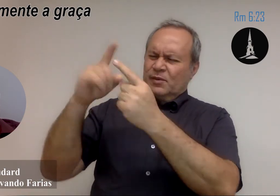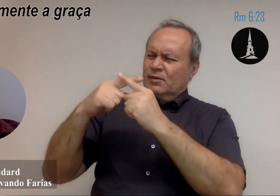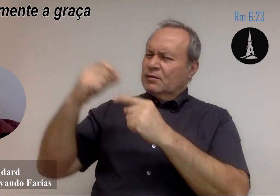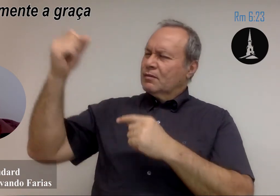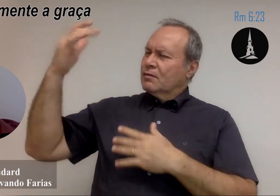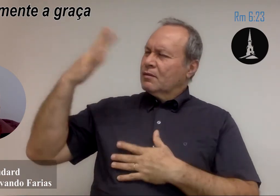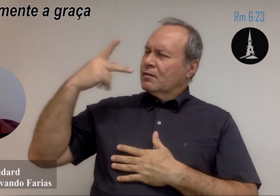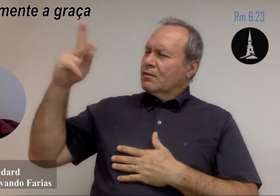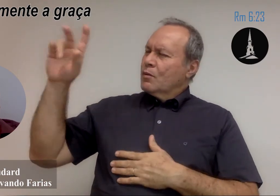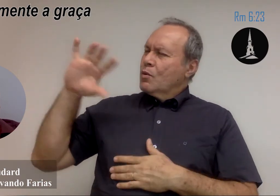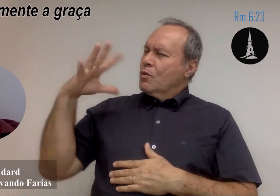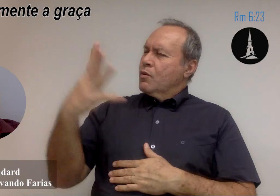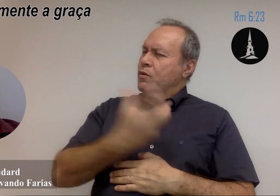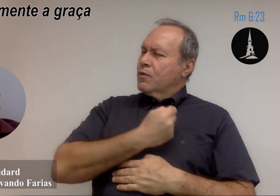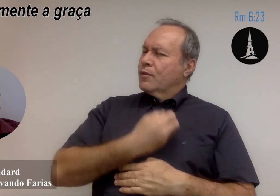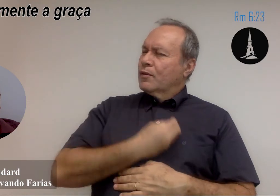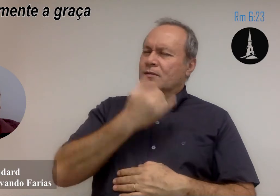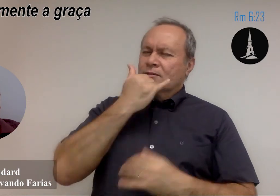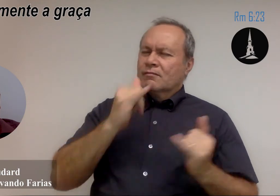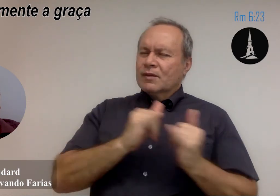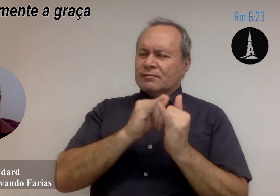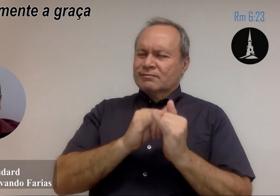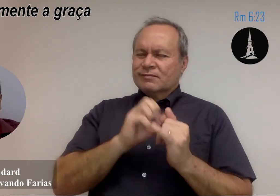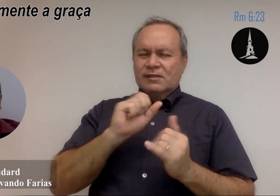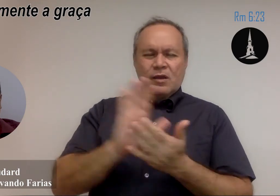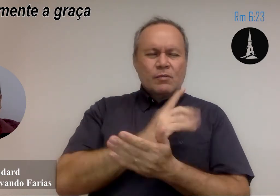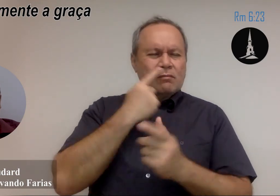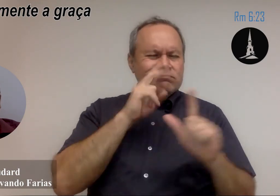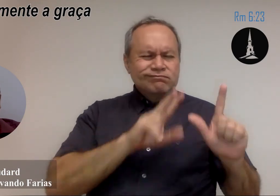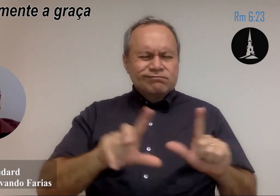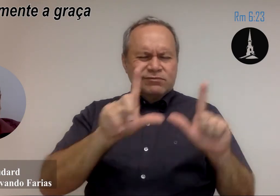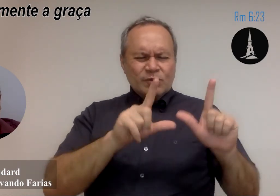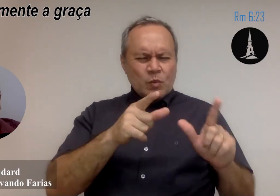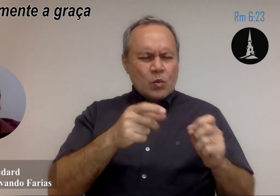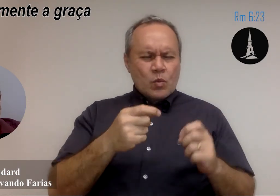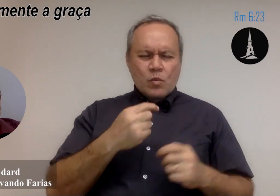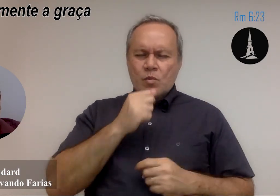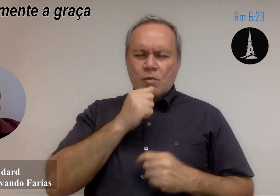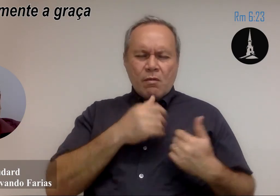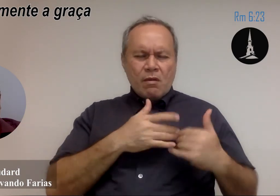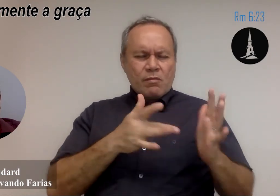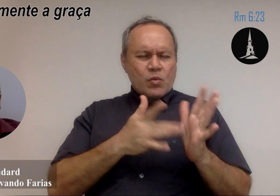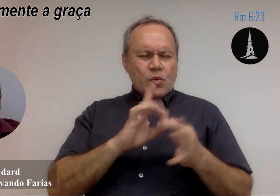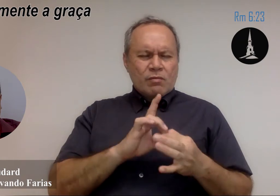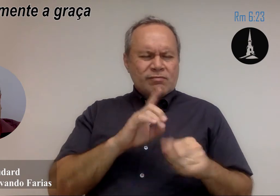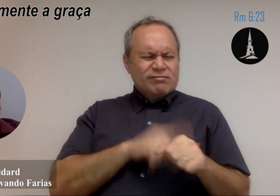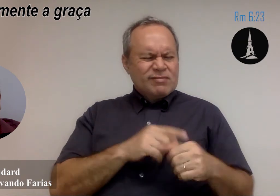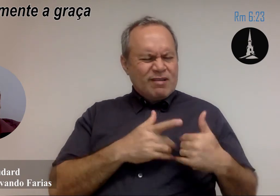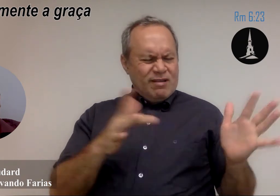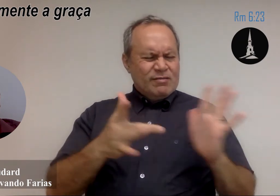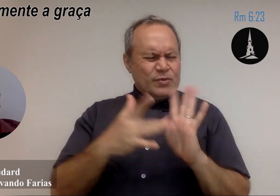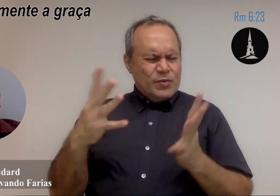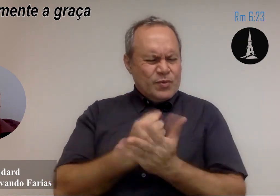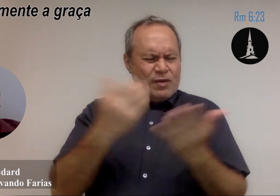graça que nos salva. E se alguém que nos acompanha ainda não tomou posse desse presente, que faça